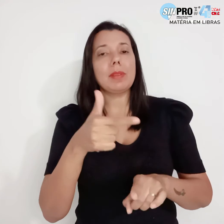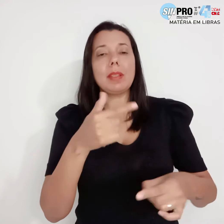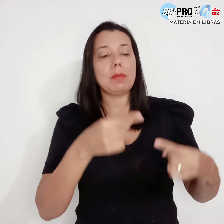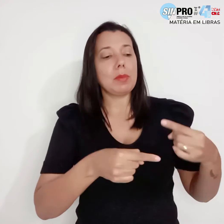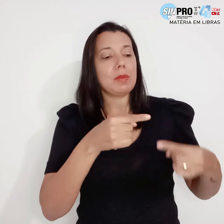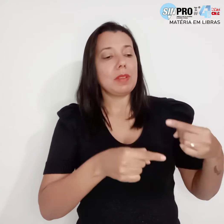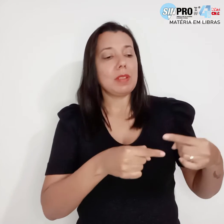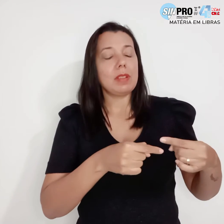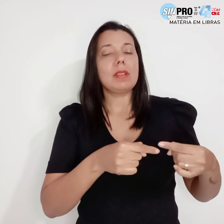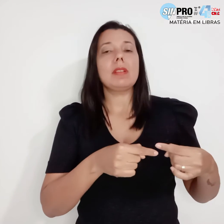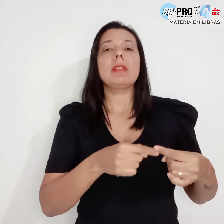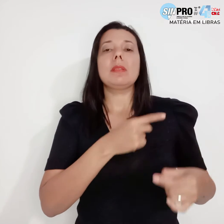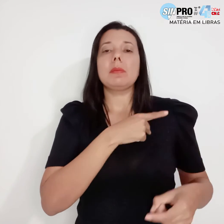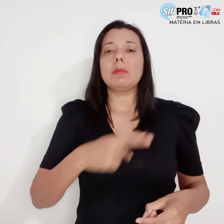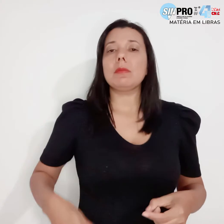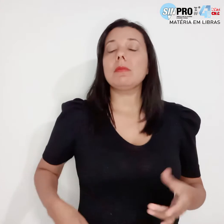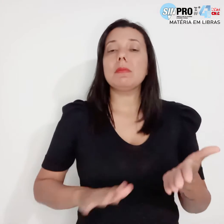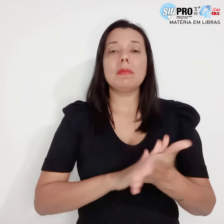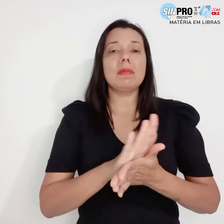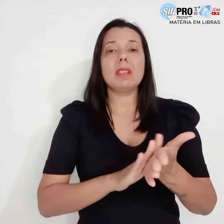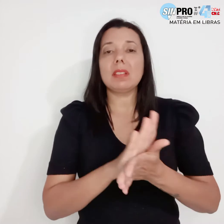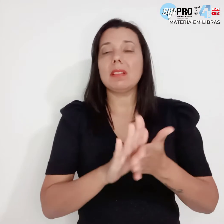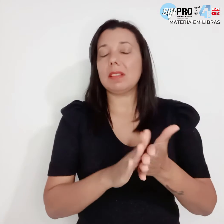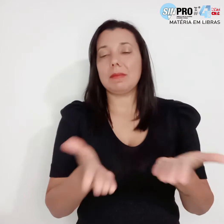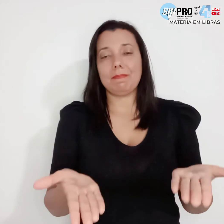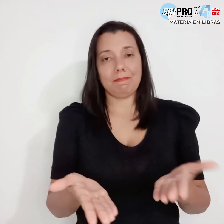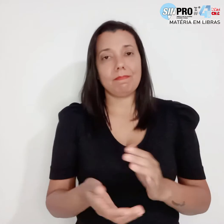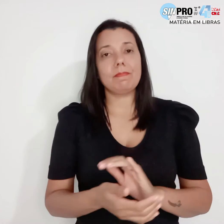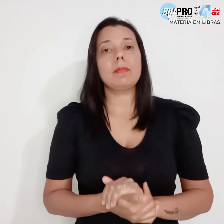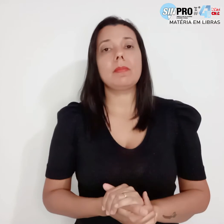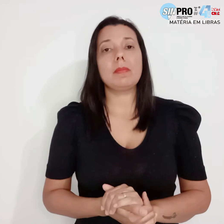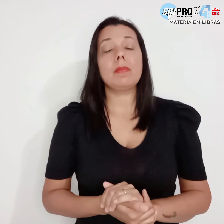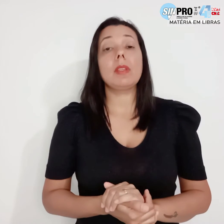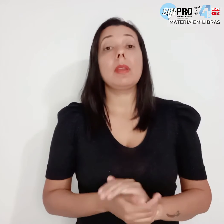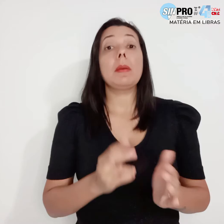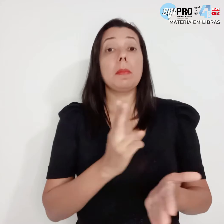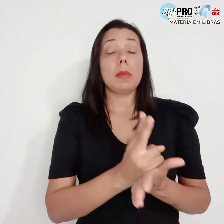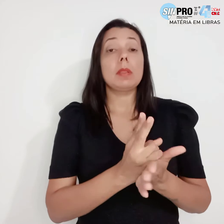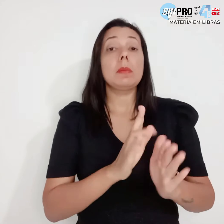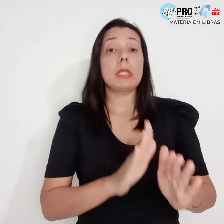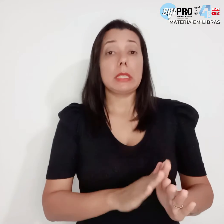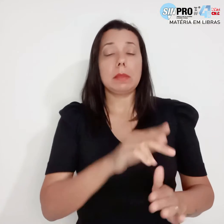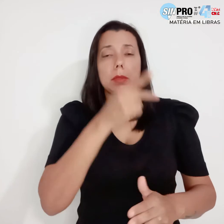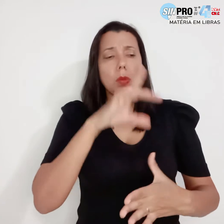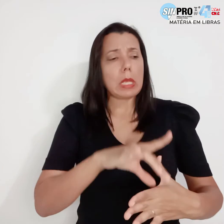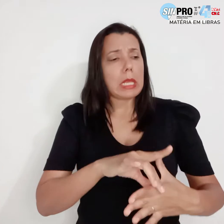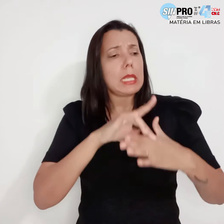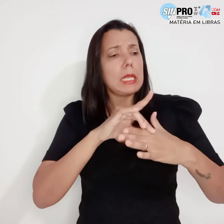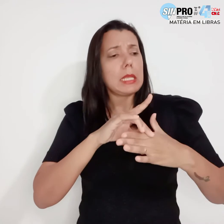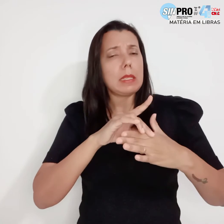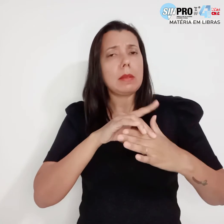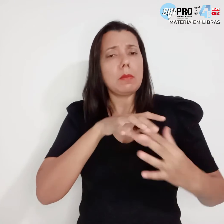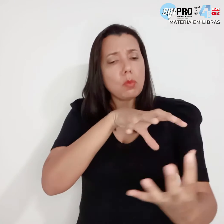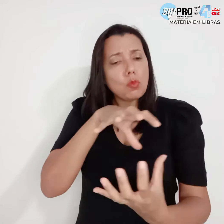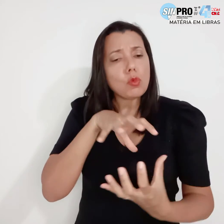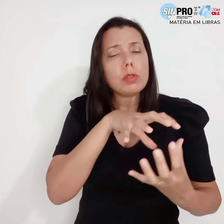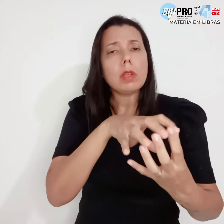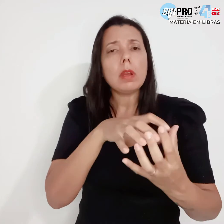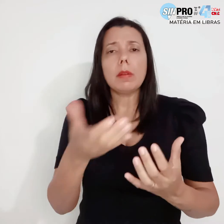para gerir situações emergenciais. Enquanto líderes mundiais estão na corrida